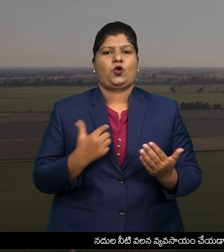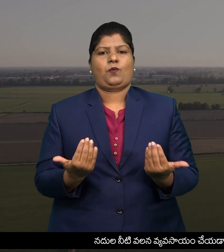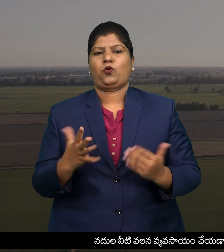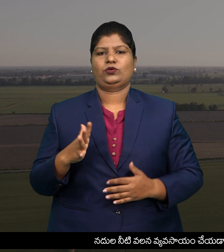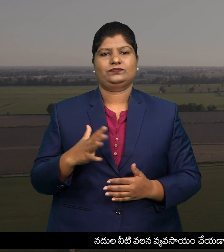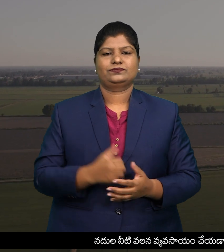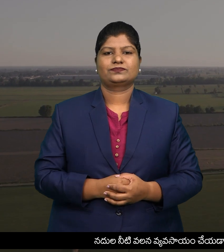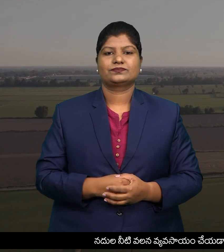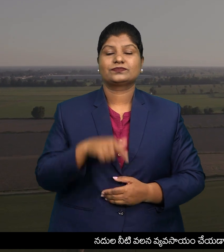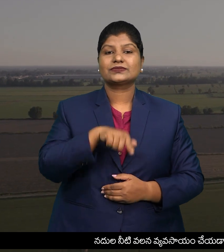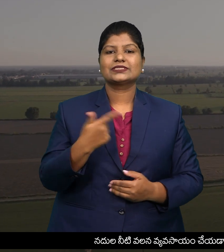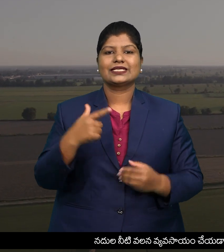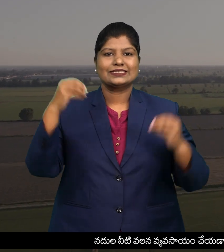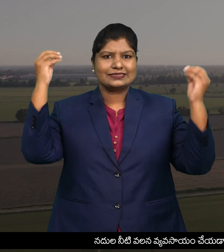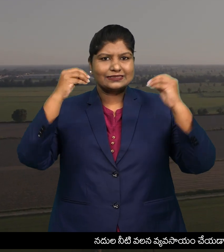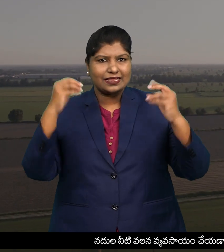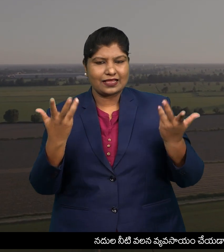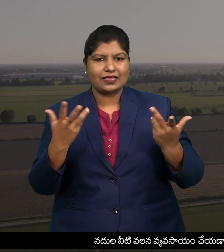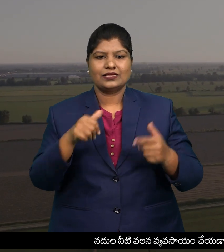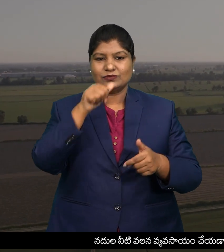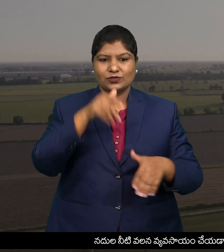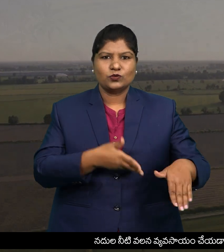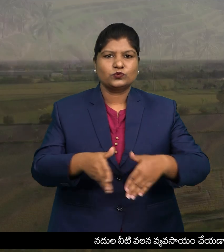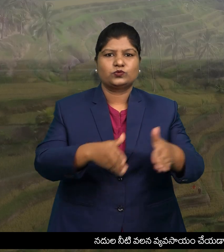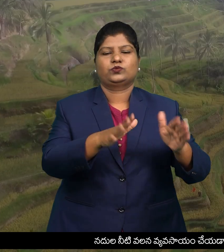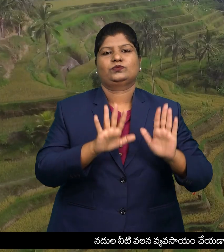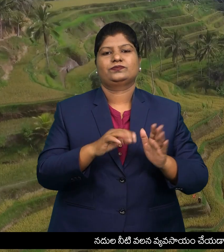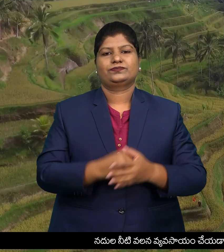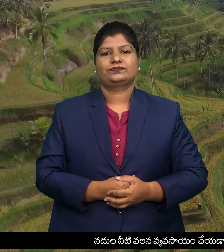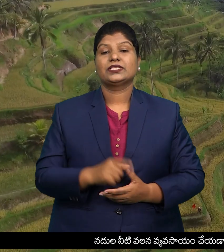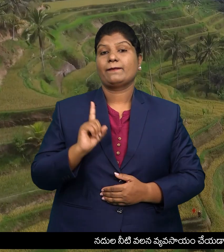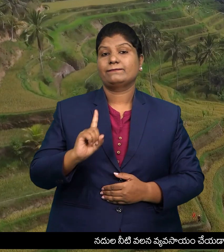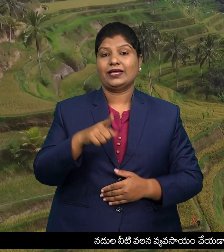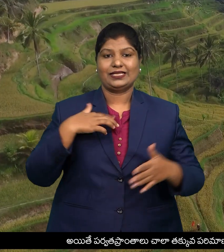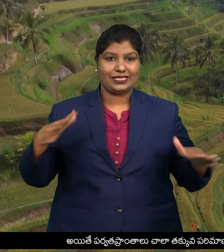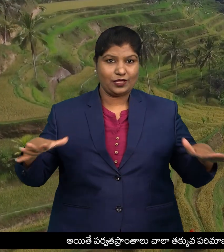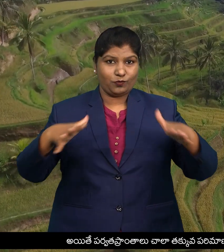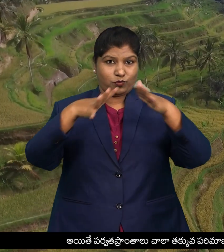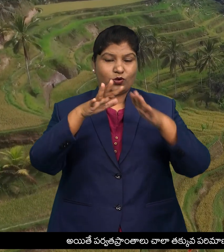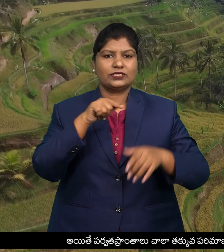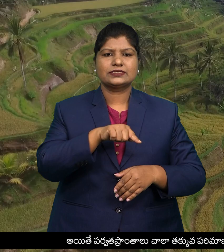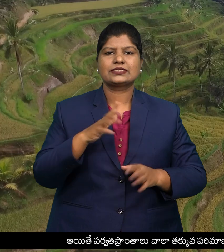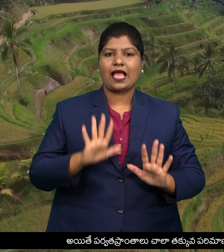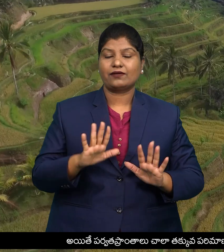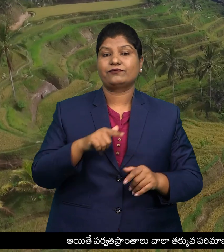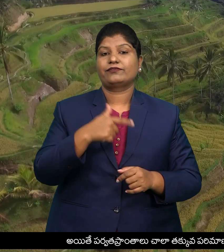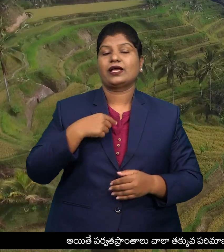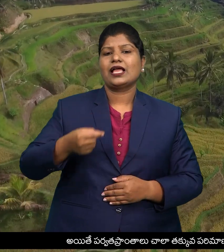నదుల నీటి వలన వ్యవసాయం చేయడానికి కావలసిన సారవంతమైన నేలలు కలిగి ఉంటాయి. అయితే పర్వత ప్రాంతాలు